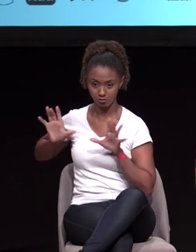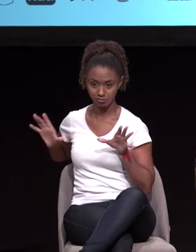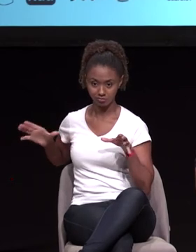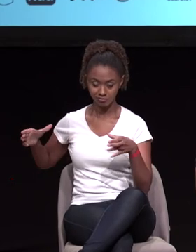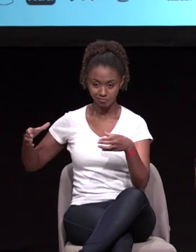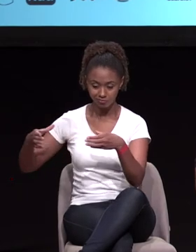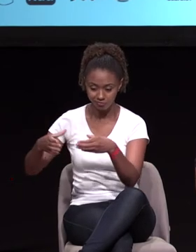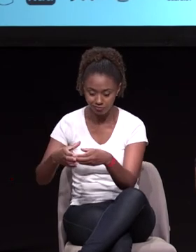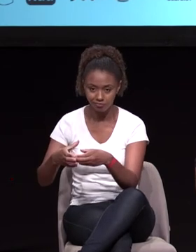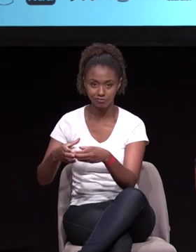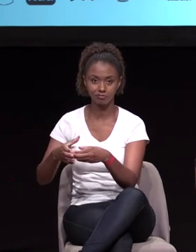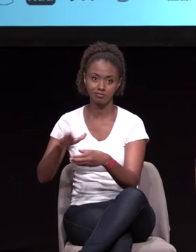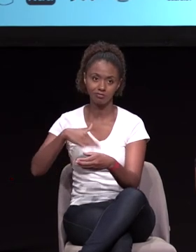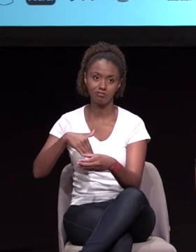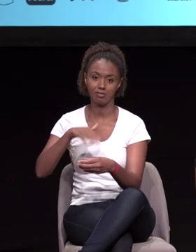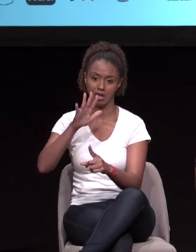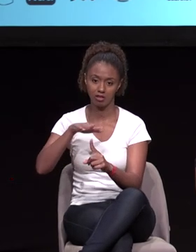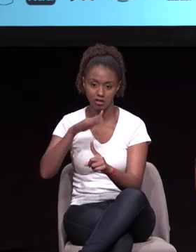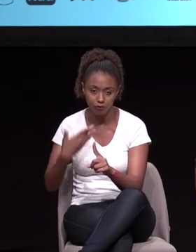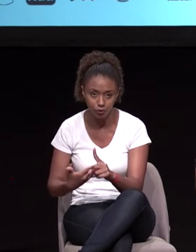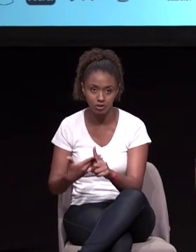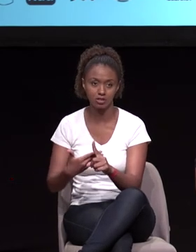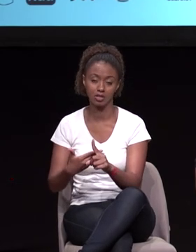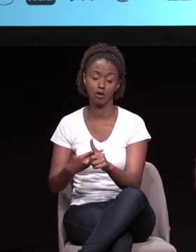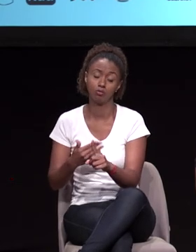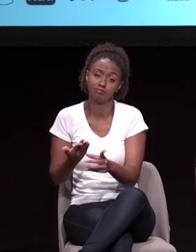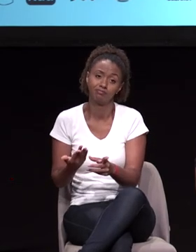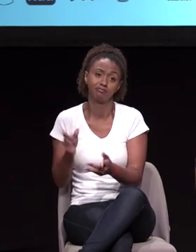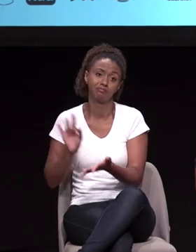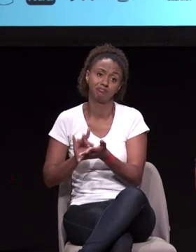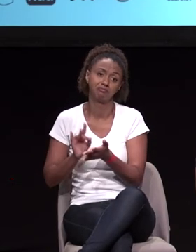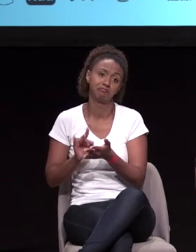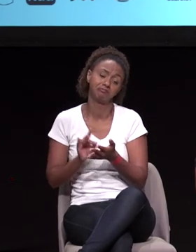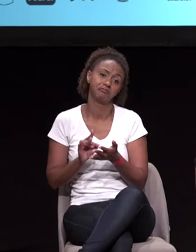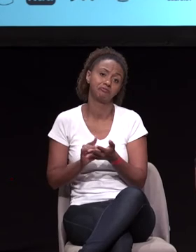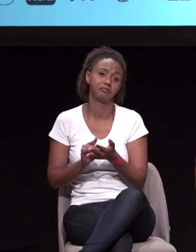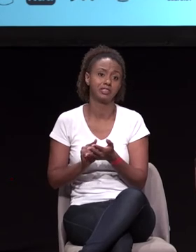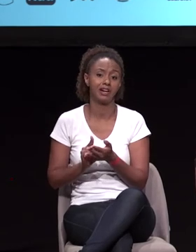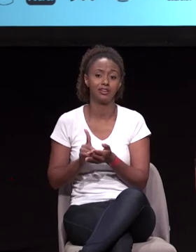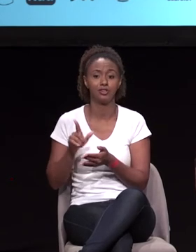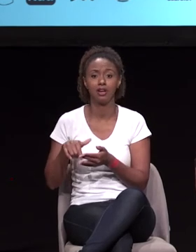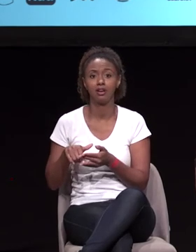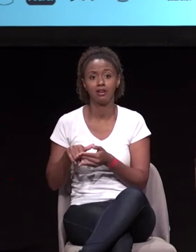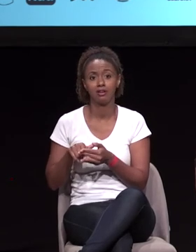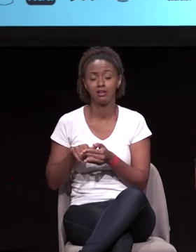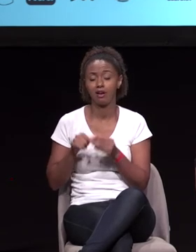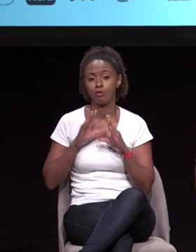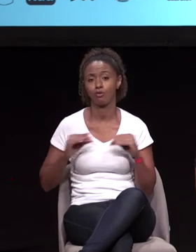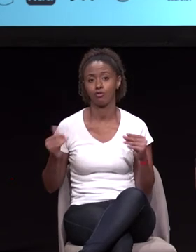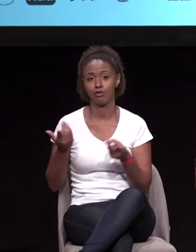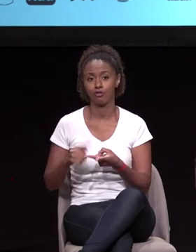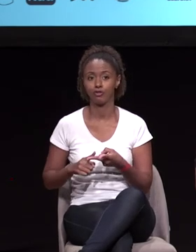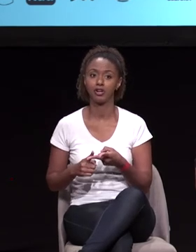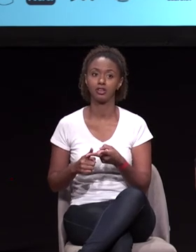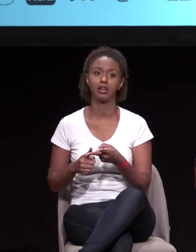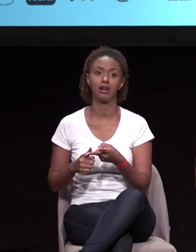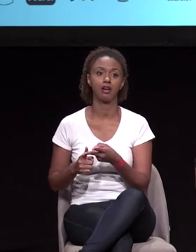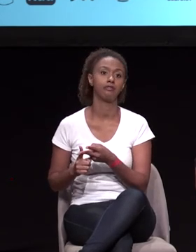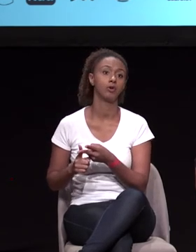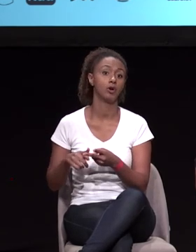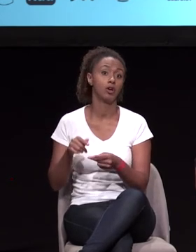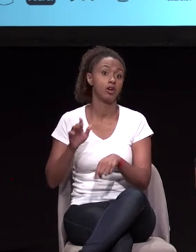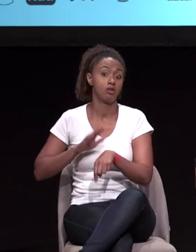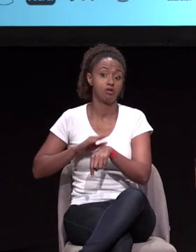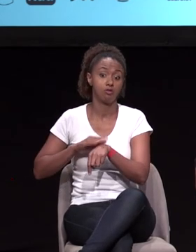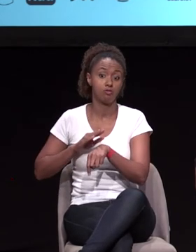processo de um lado de acomodação não é se a gente vê o sistema a divisão social organização social durante a colônia